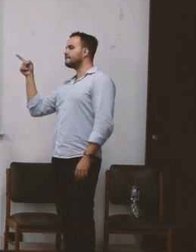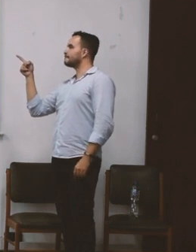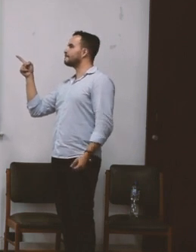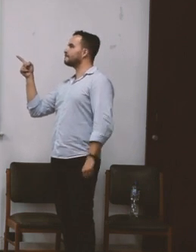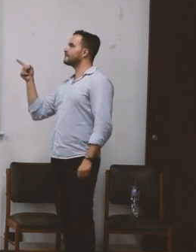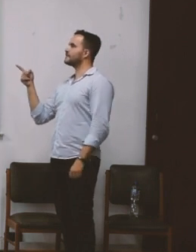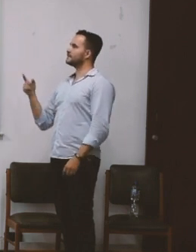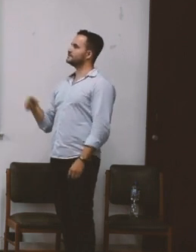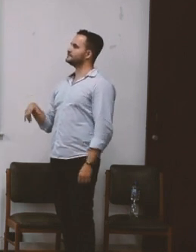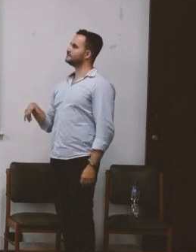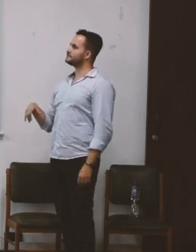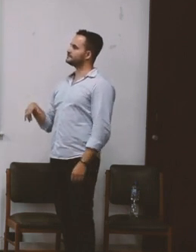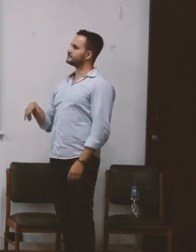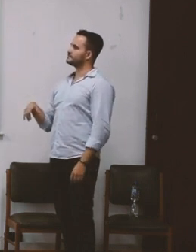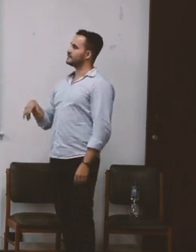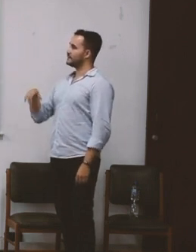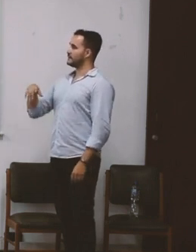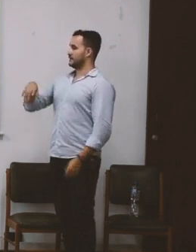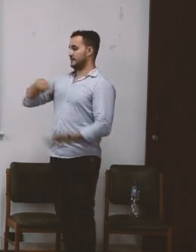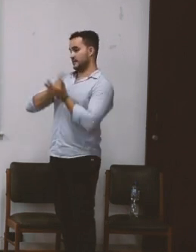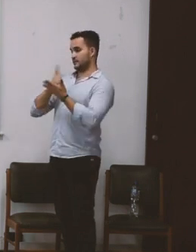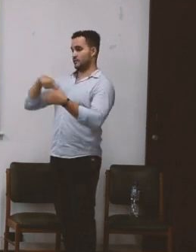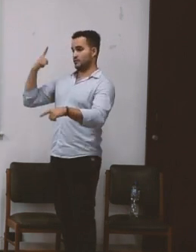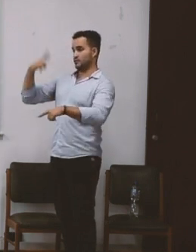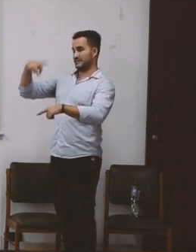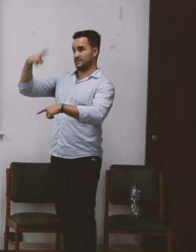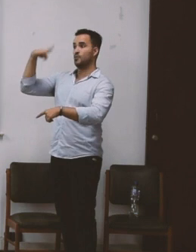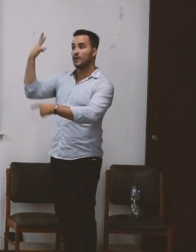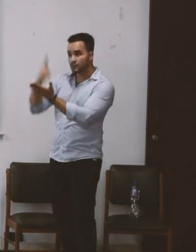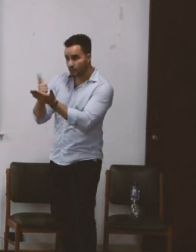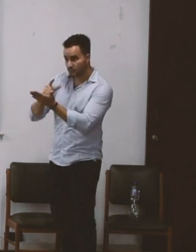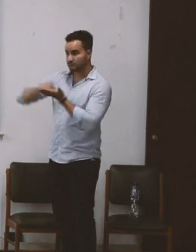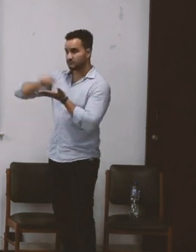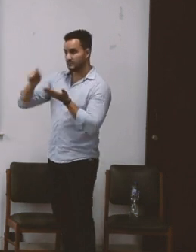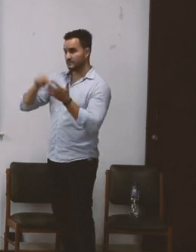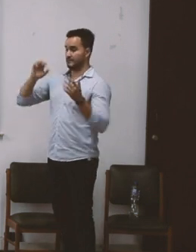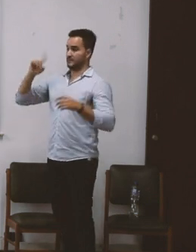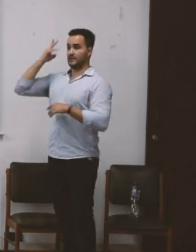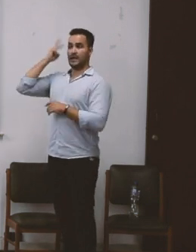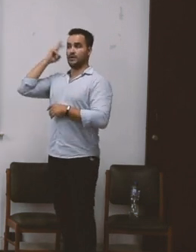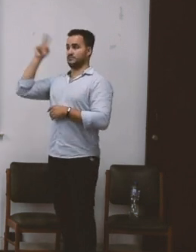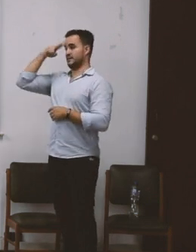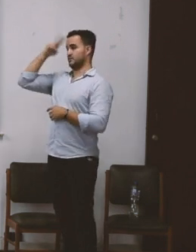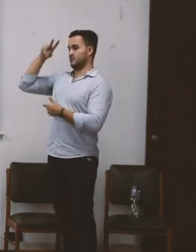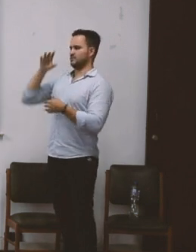dice: presentación, cuarto libro del maestro Carlos Enrique de Saro Puebla, primer escritor mexicano con síndrome de